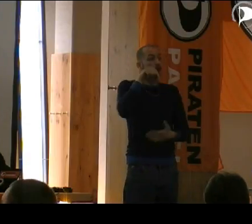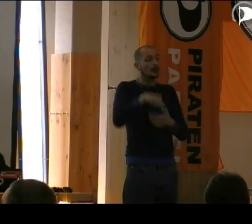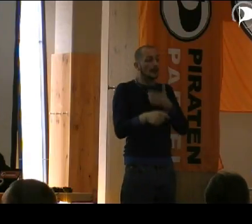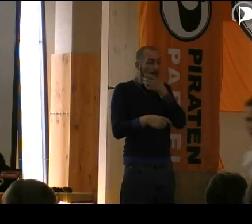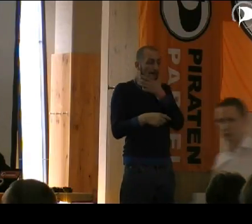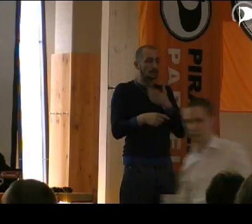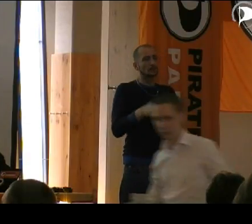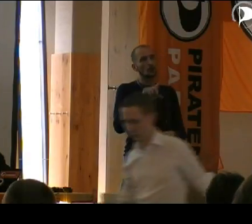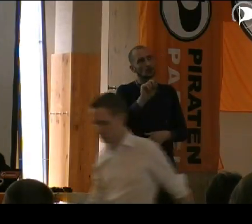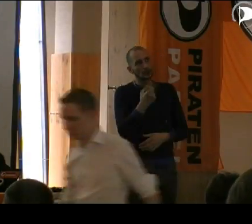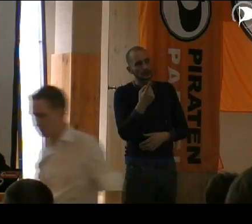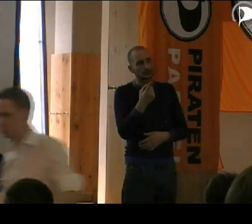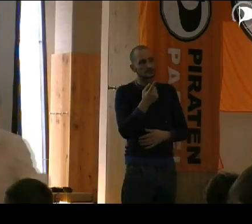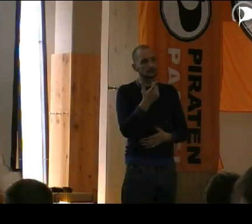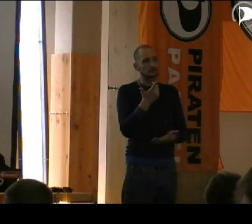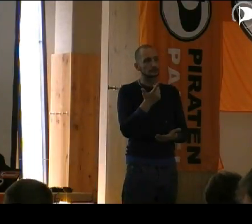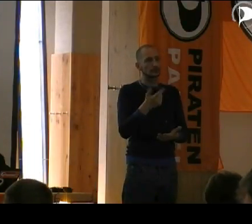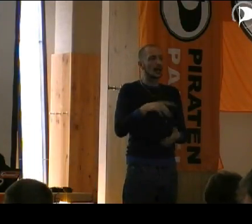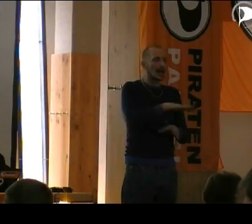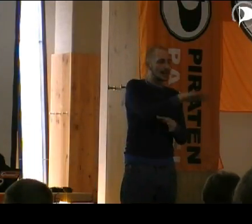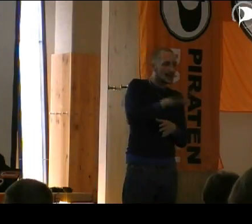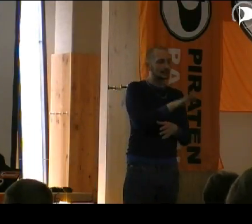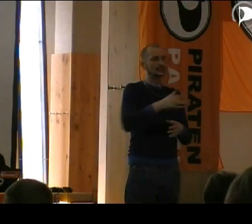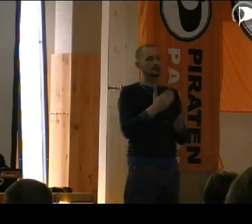ja und jetzt vom landesparteitag